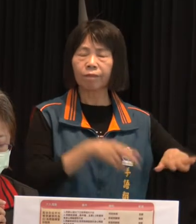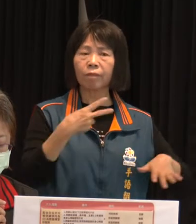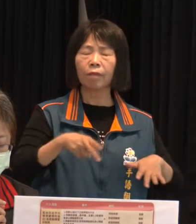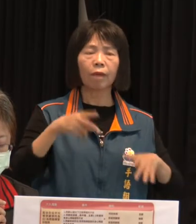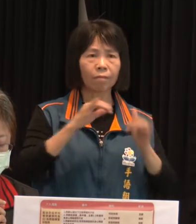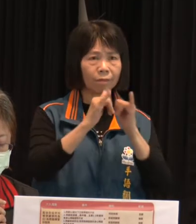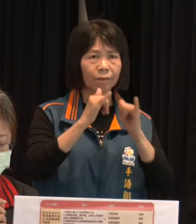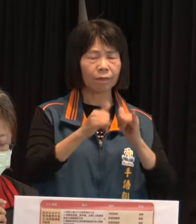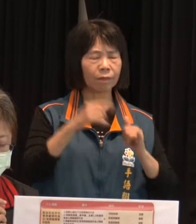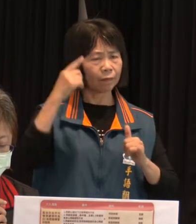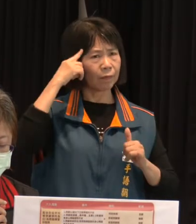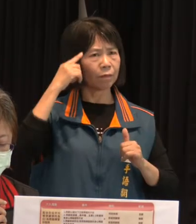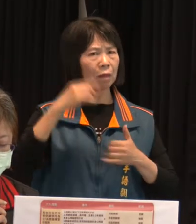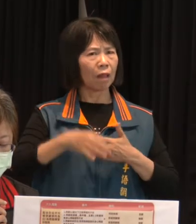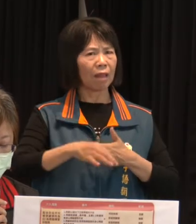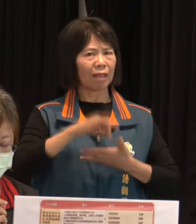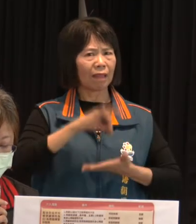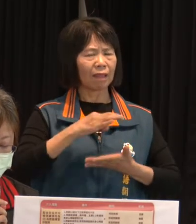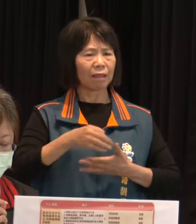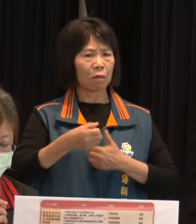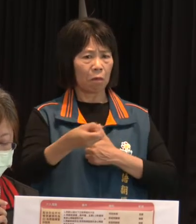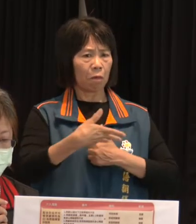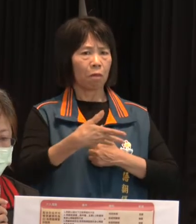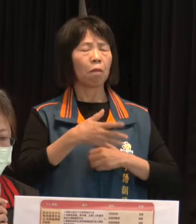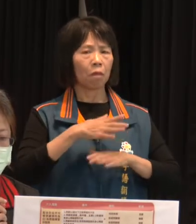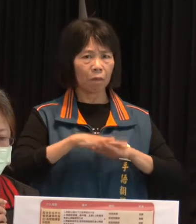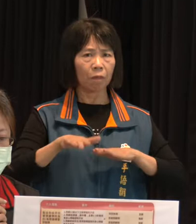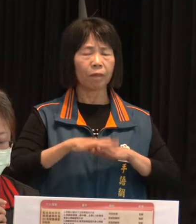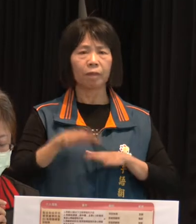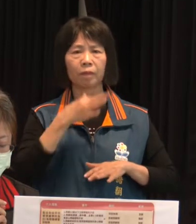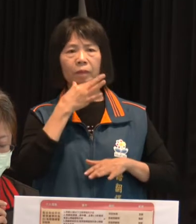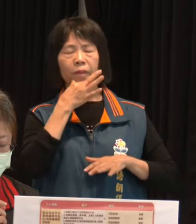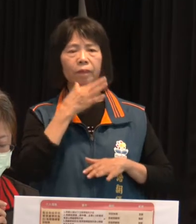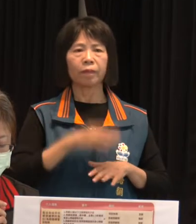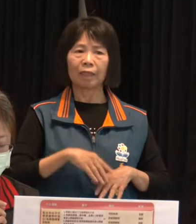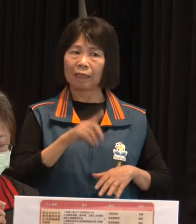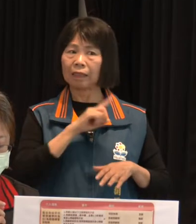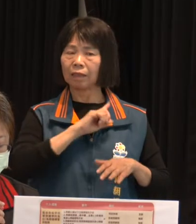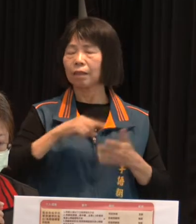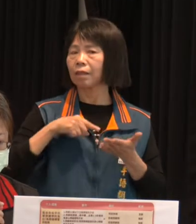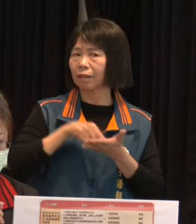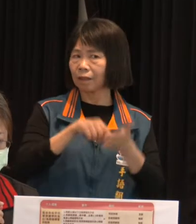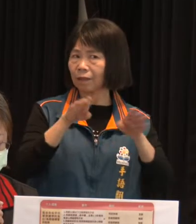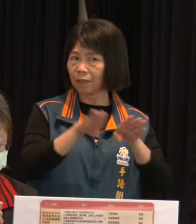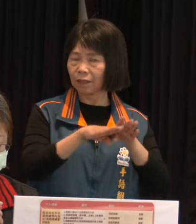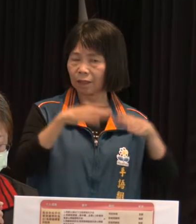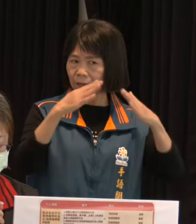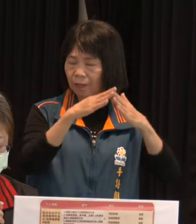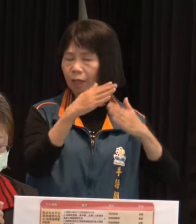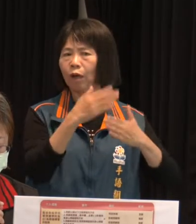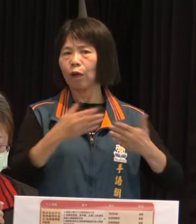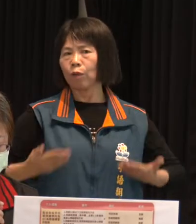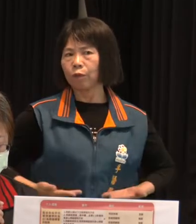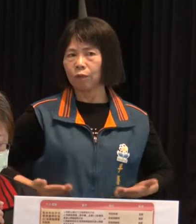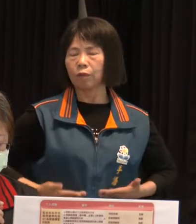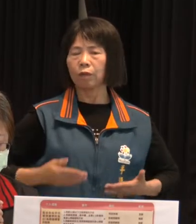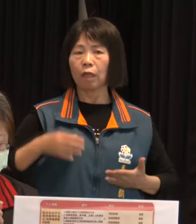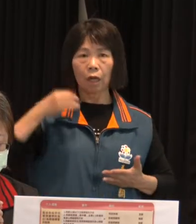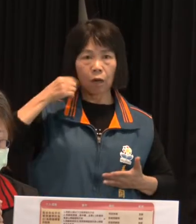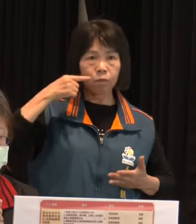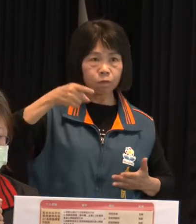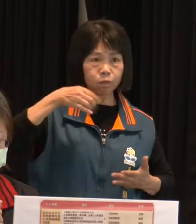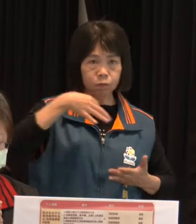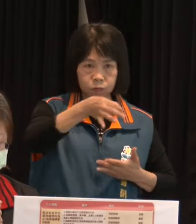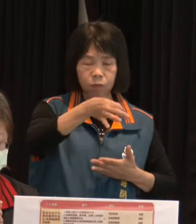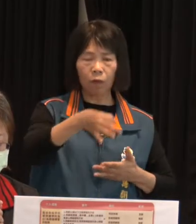必须要自行居家休养者，可以请特别休假，这时候是领全薪，那